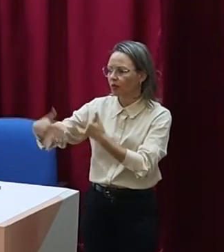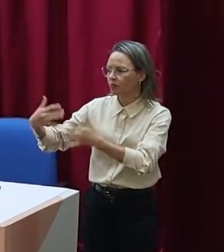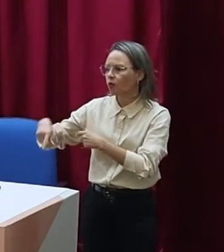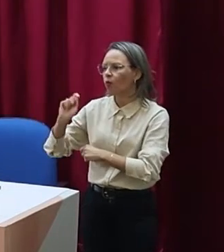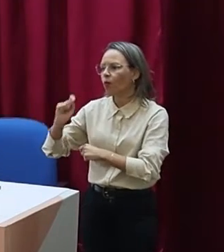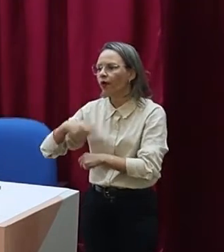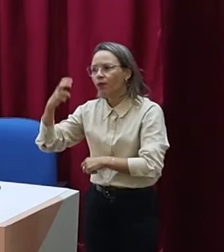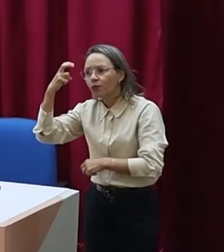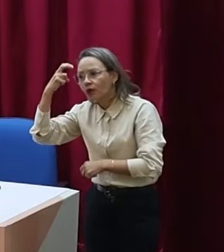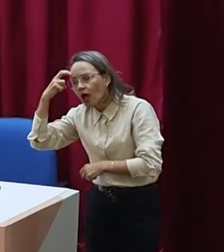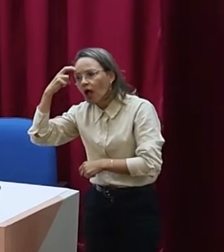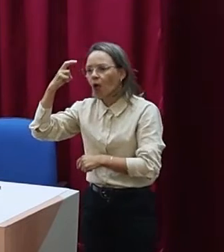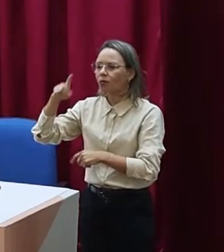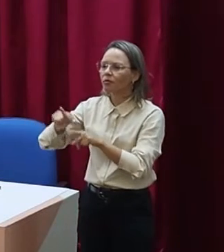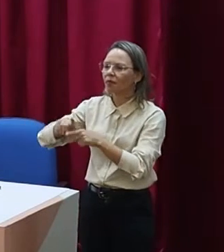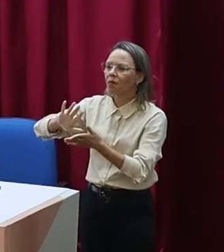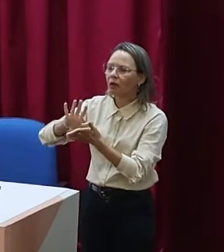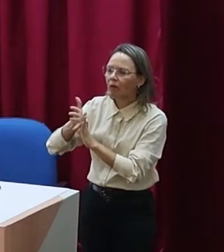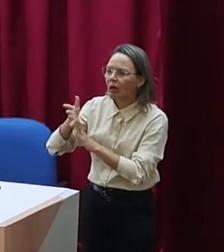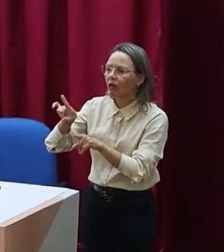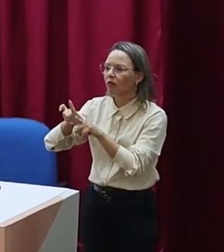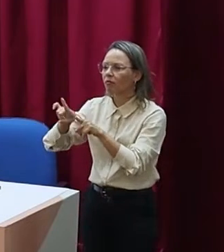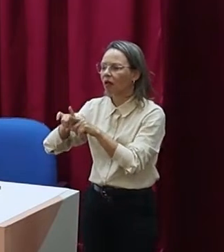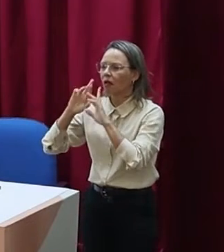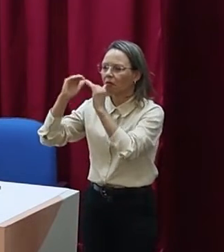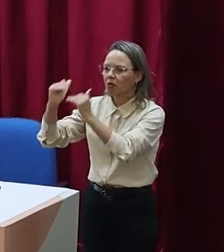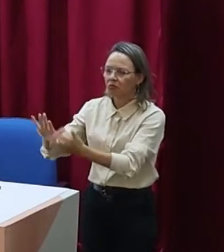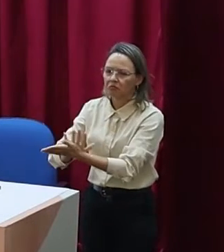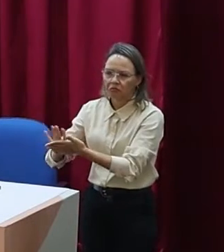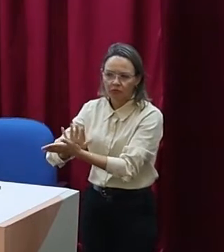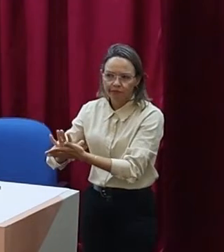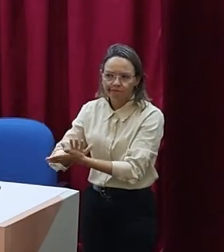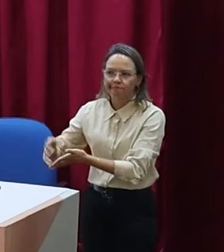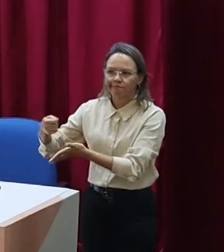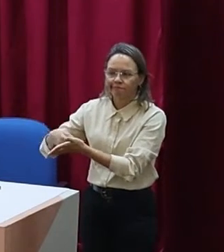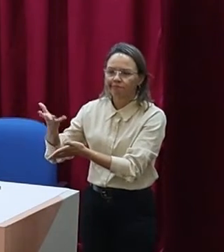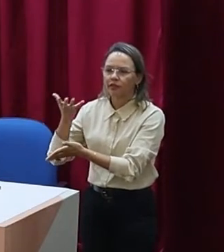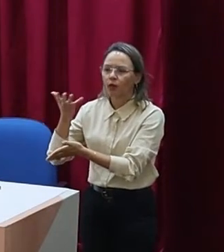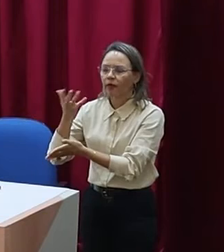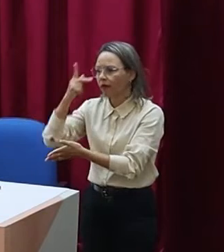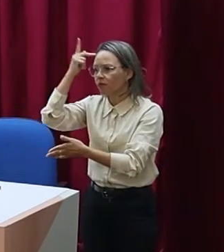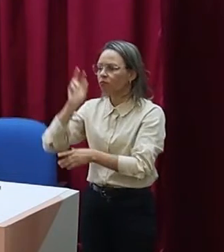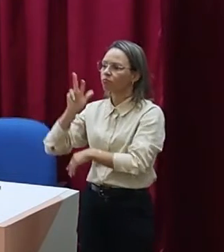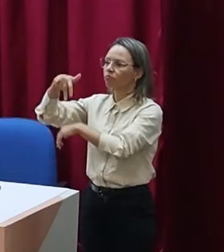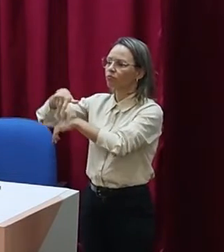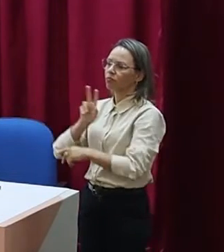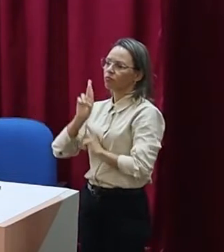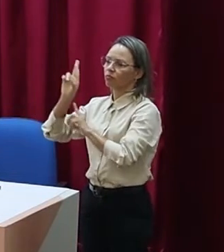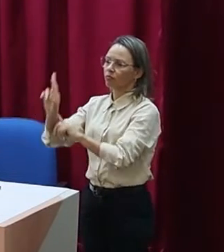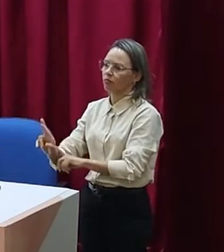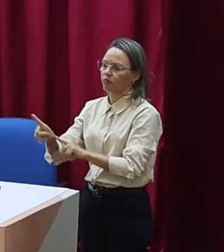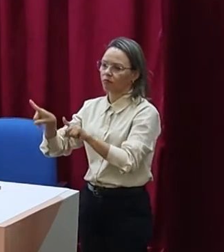dominação cultural, ocultamento, apagamento, desrespeito, exigem reconhecimento. O objetivo de